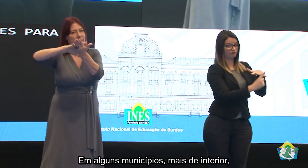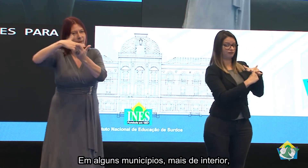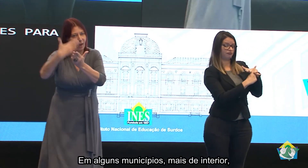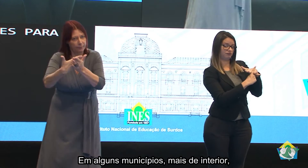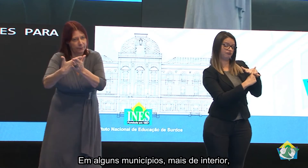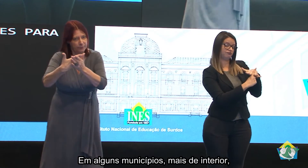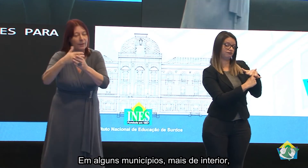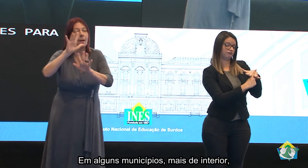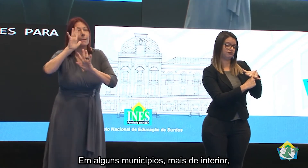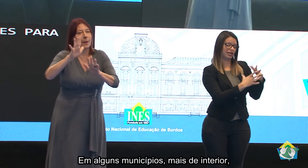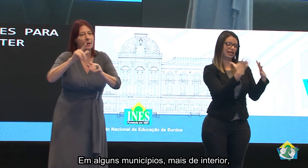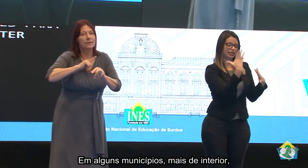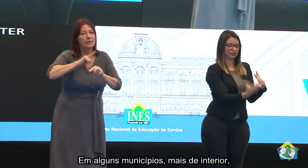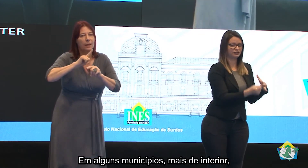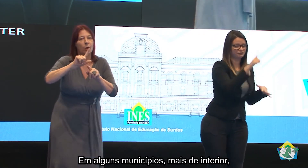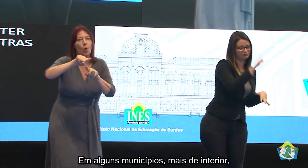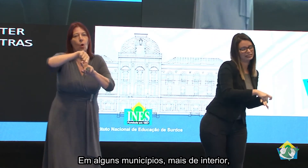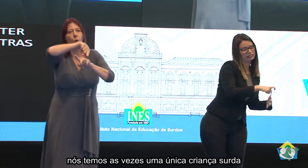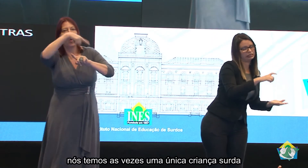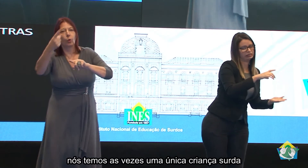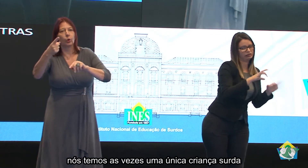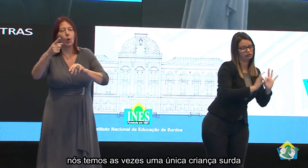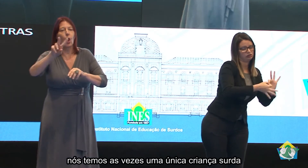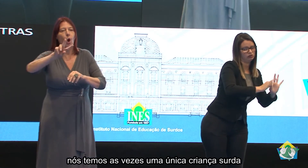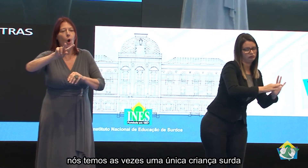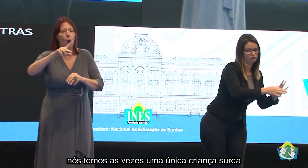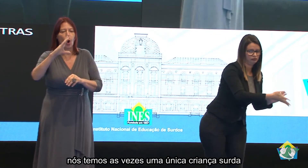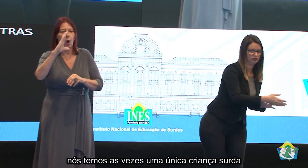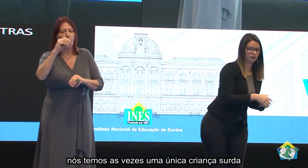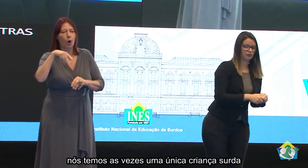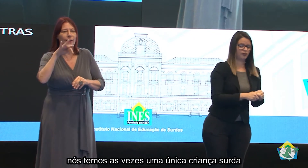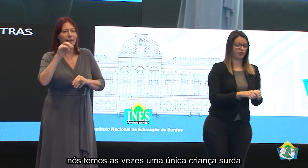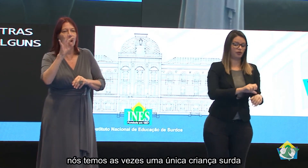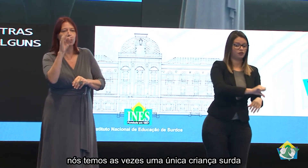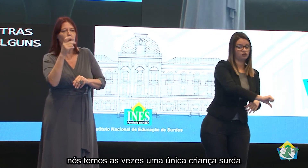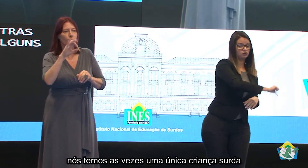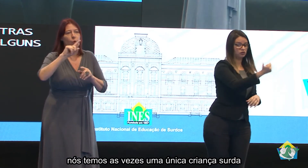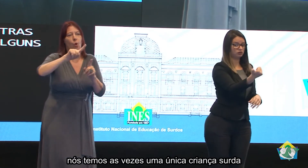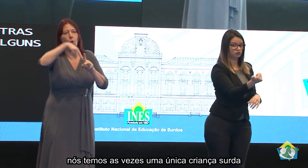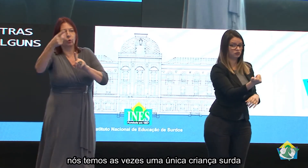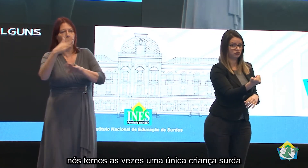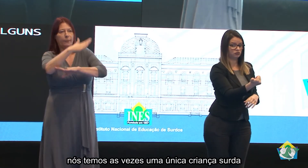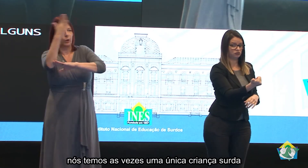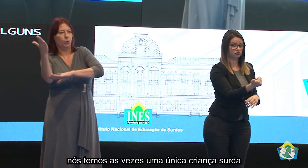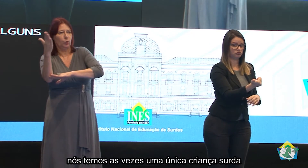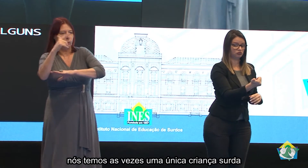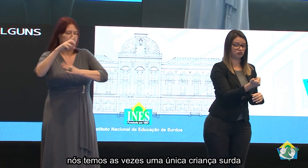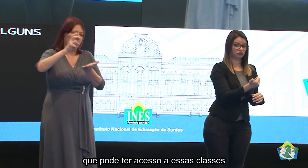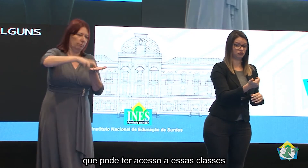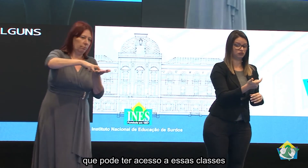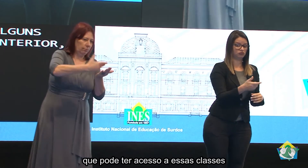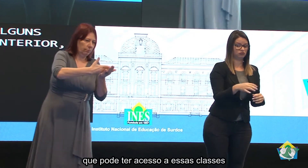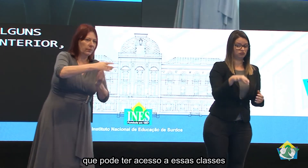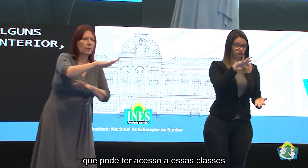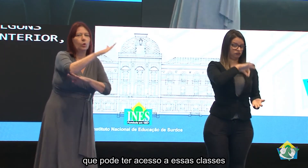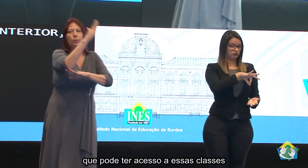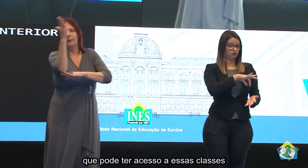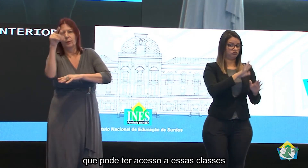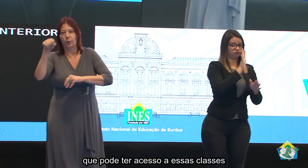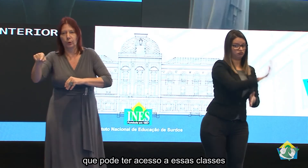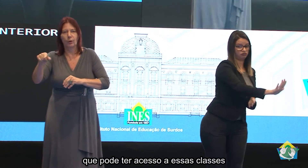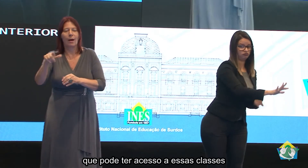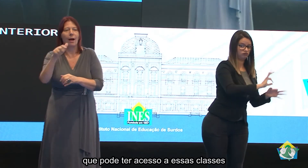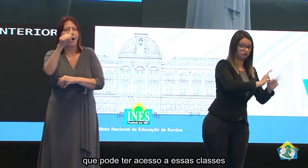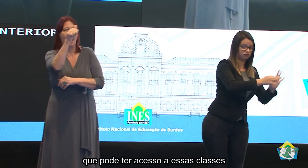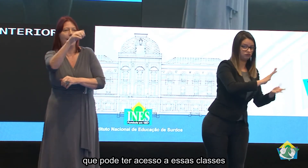Em alguns municípios mais de interior, mais distantes, nós temos às vezes uma única criança surda que pode